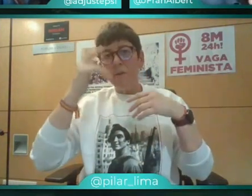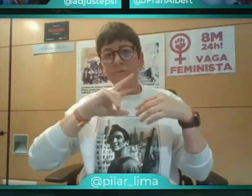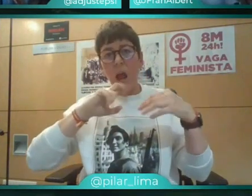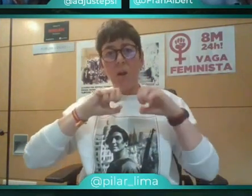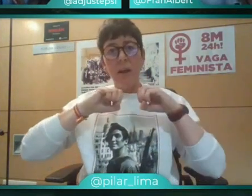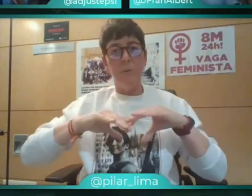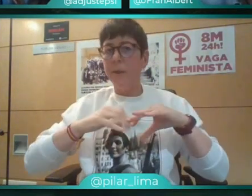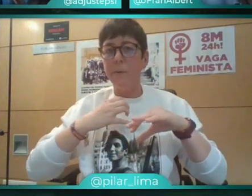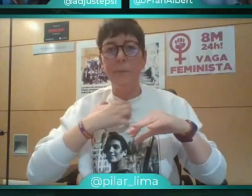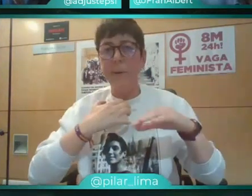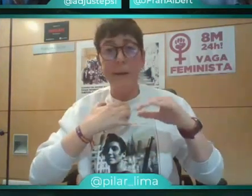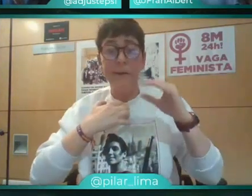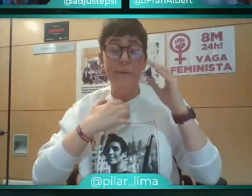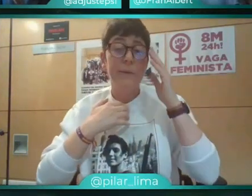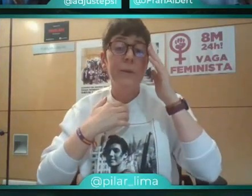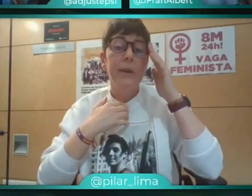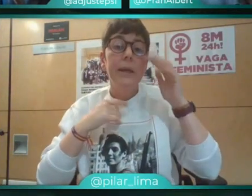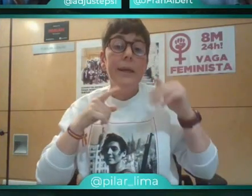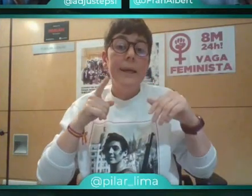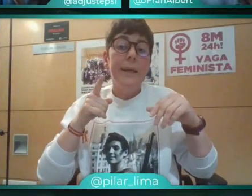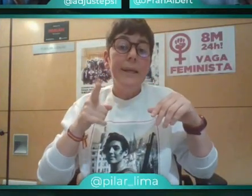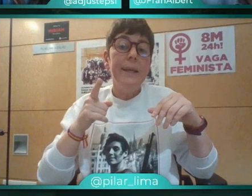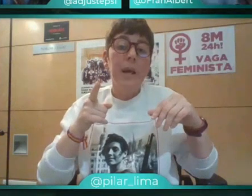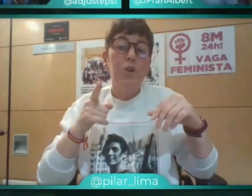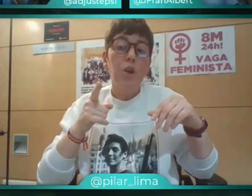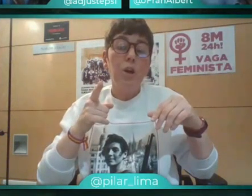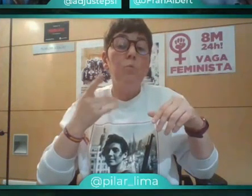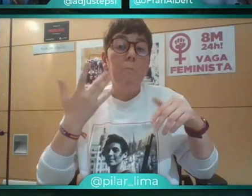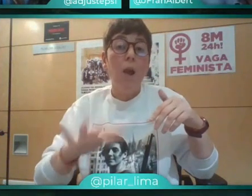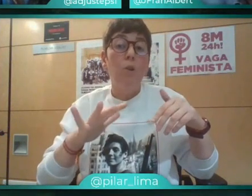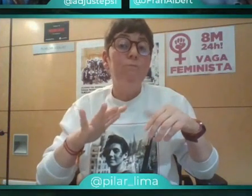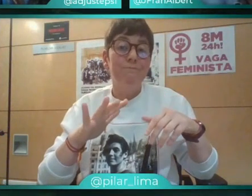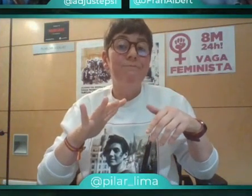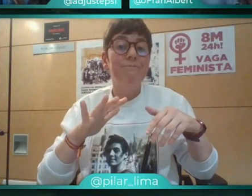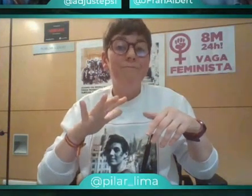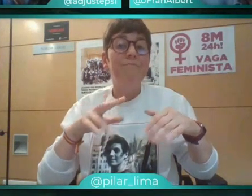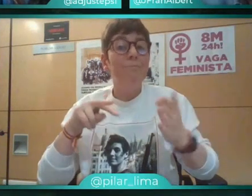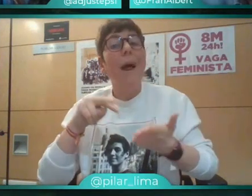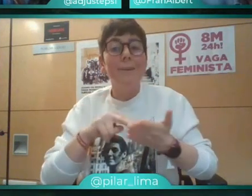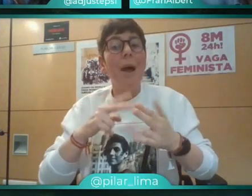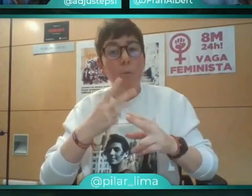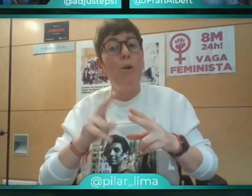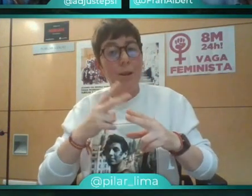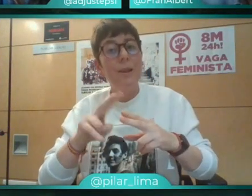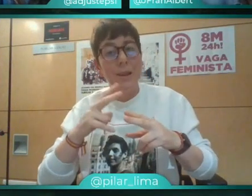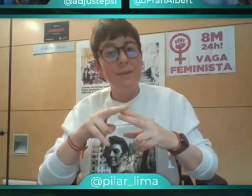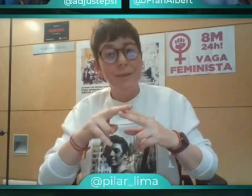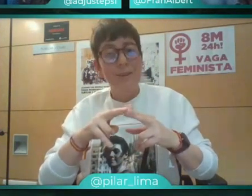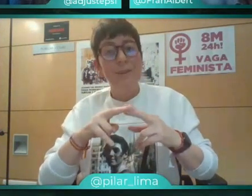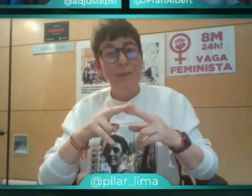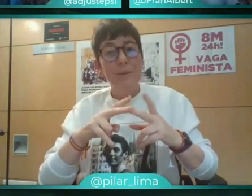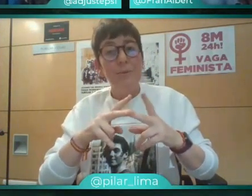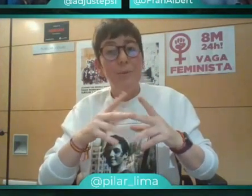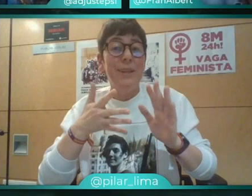claro principios y los valores a eso yo no puedo renunciar Y esto es malo es malo